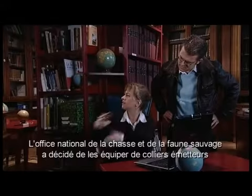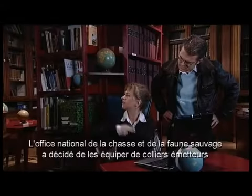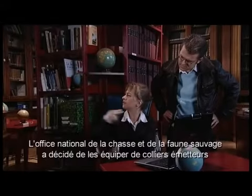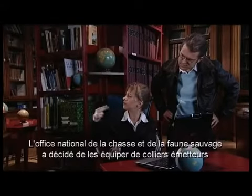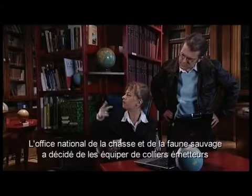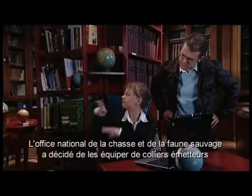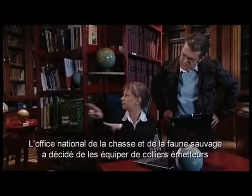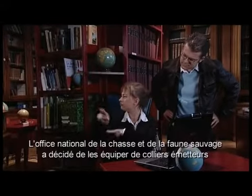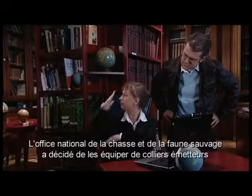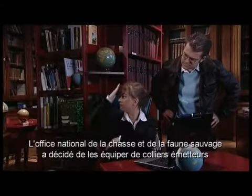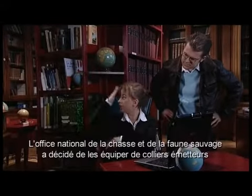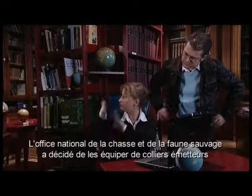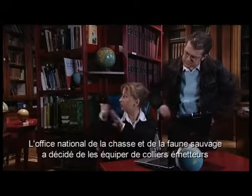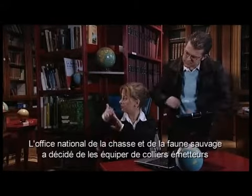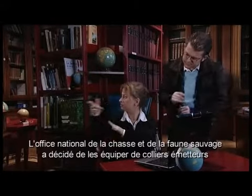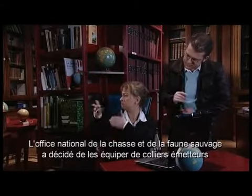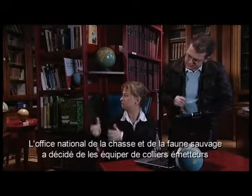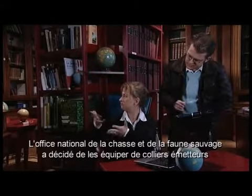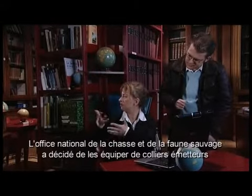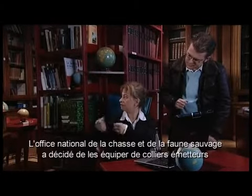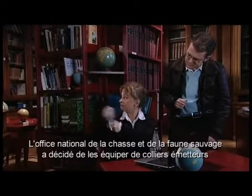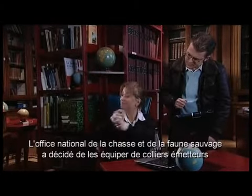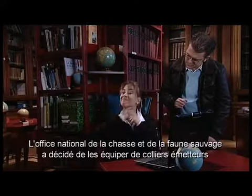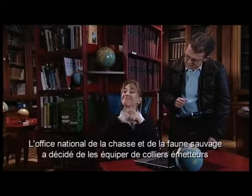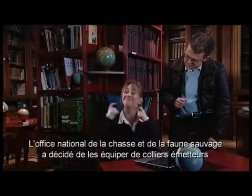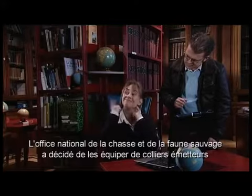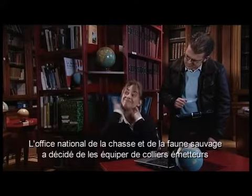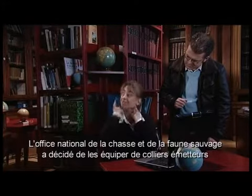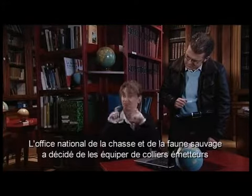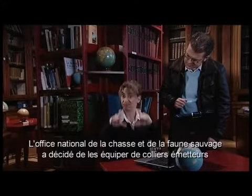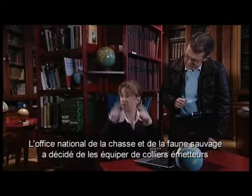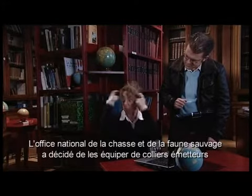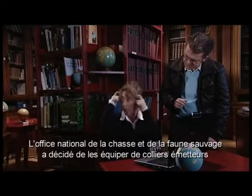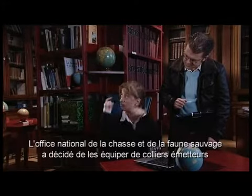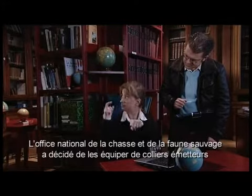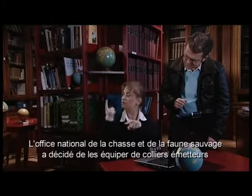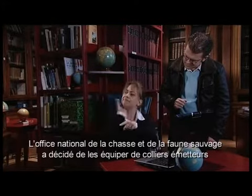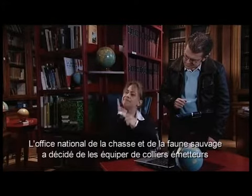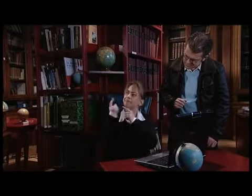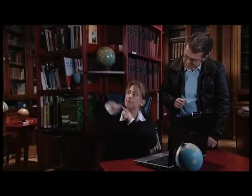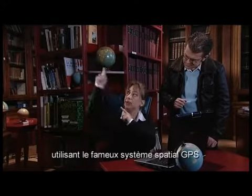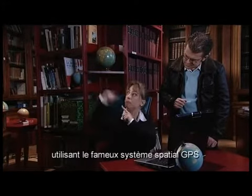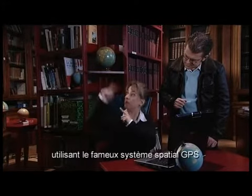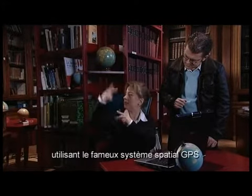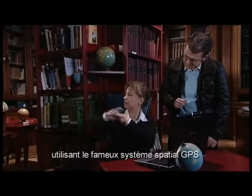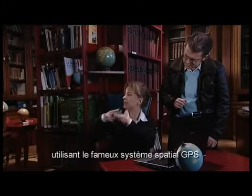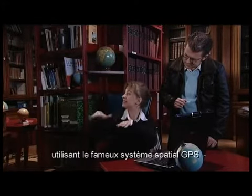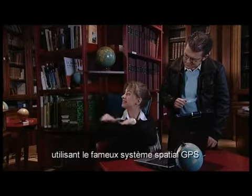L'Office national de la chasse et de la faune sauvage a décidé de les équiper de colliers émetteurs utilisant le fameux